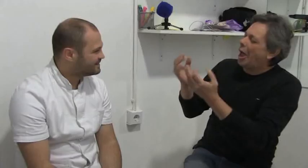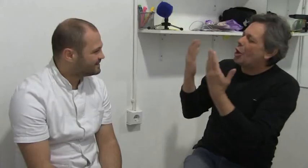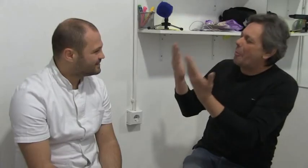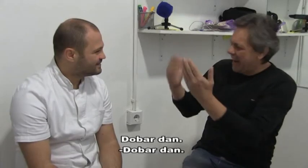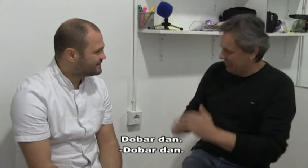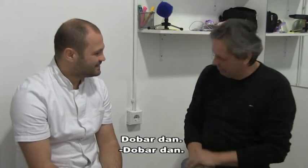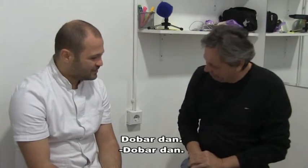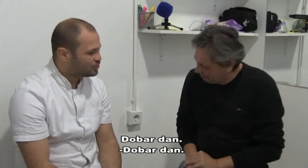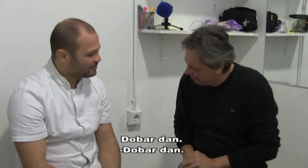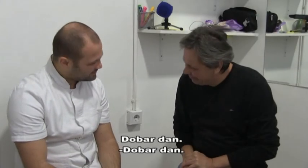Dobar dan. Dobre te.